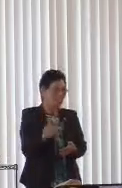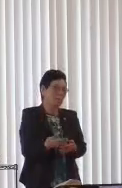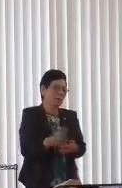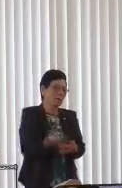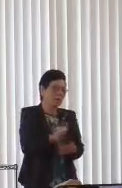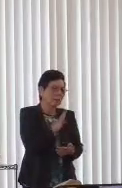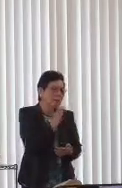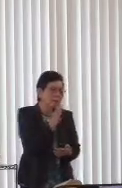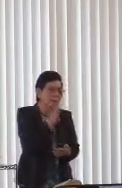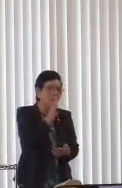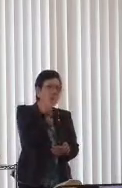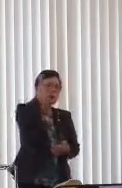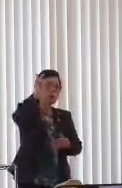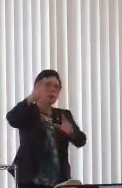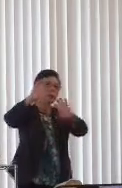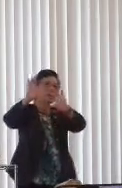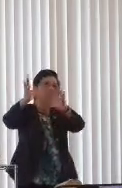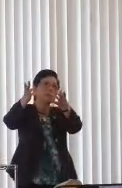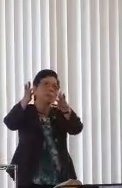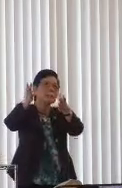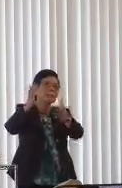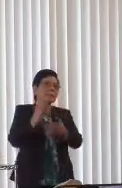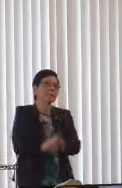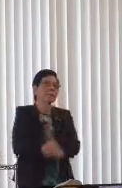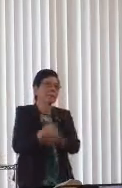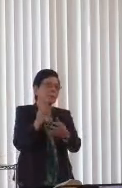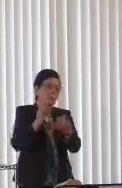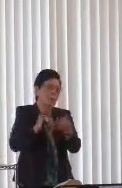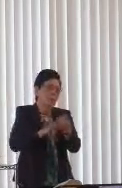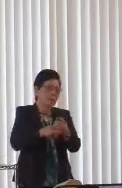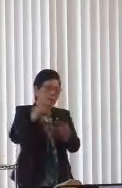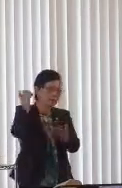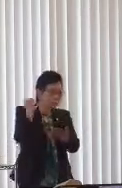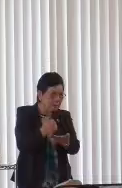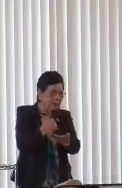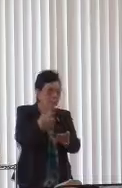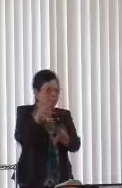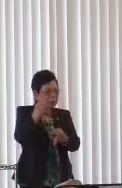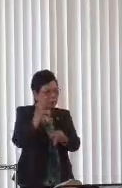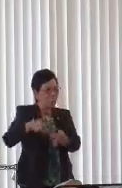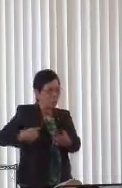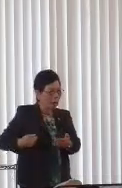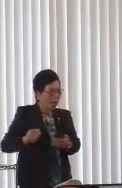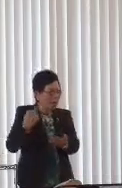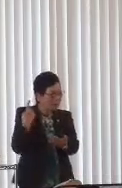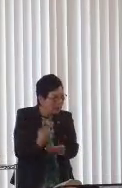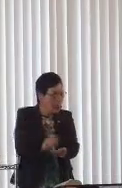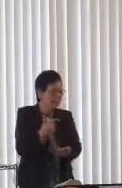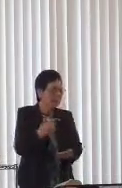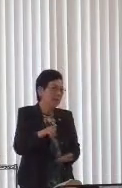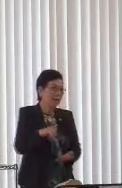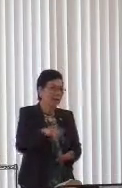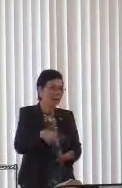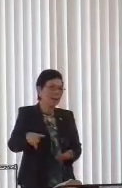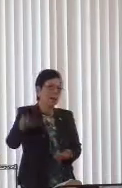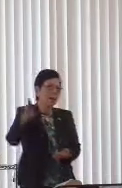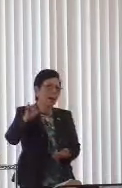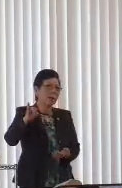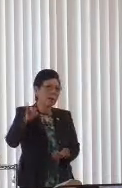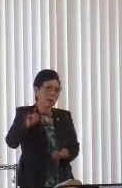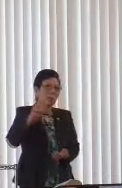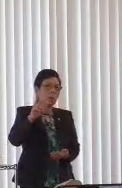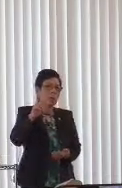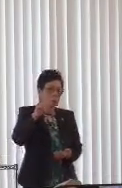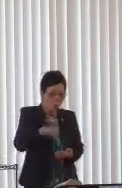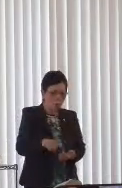本物の神の国の到来であるということですね。そして ヘブライの手紙の9章の28節を見